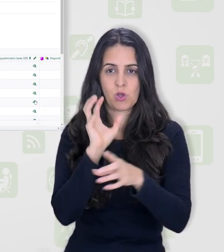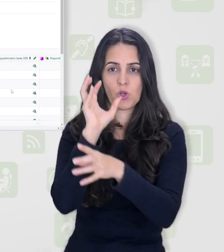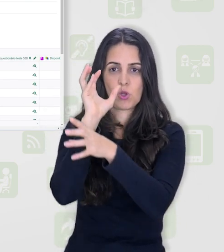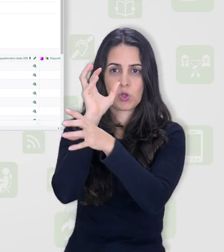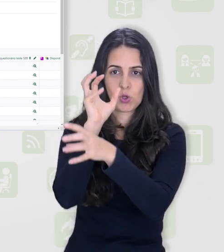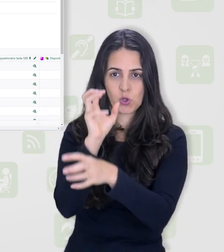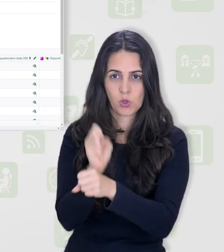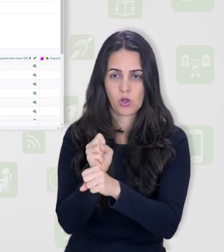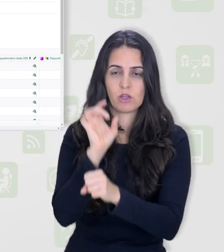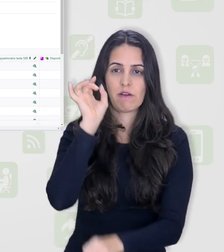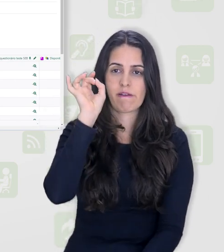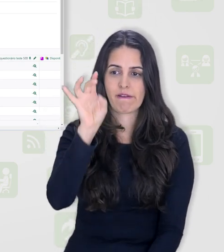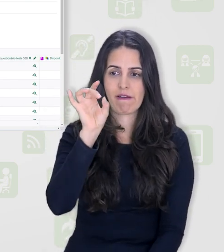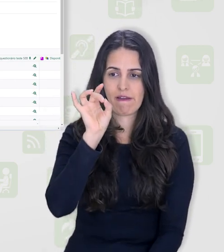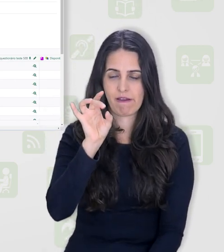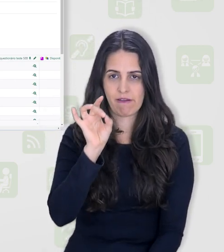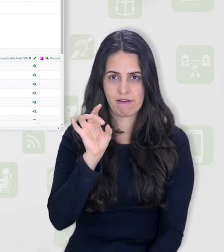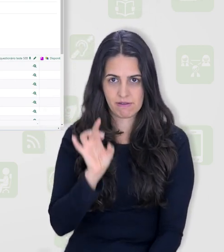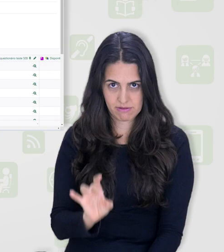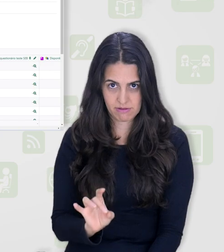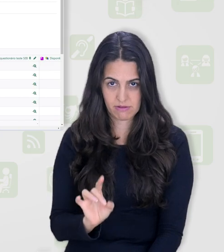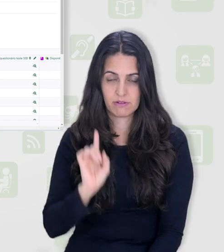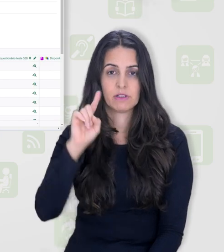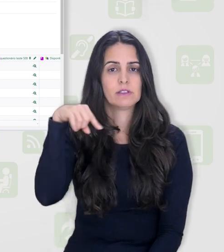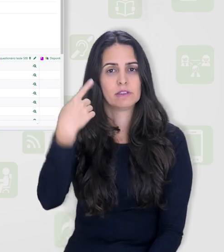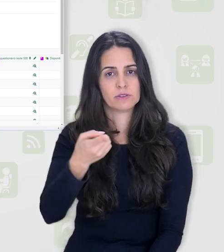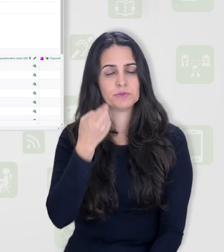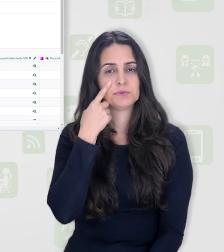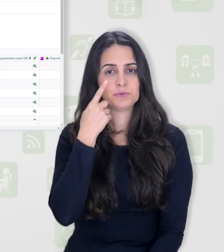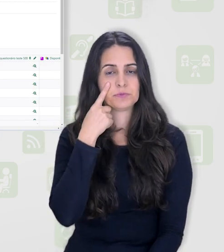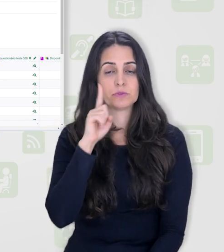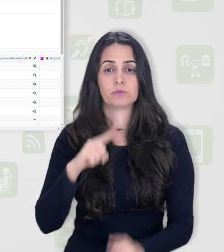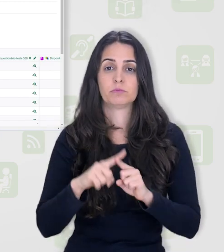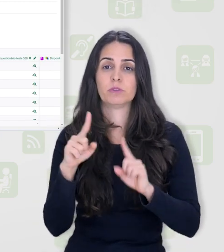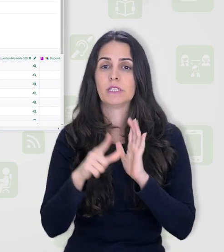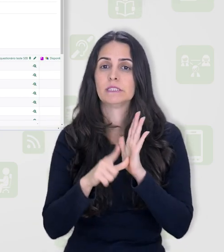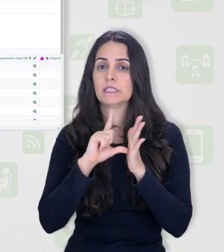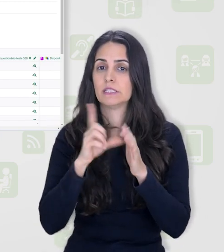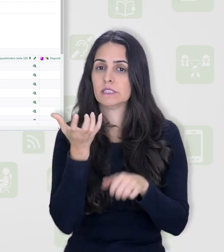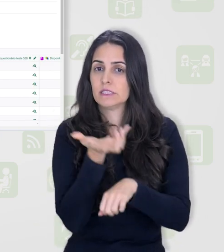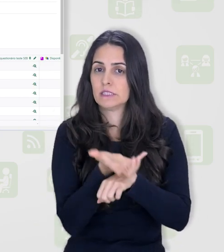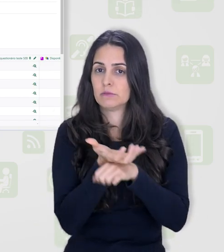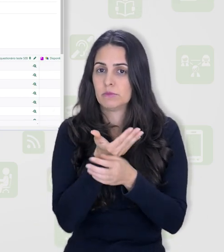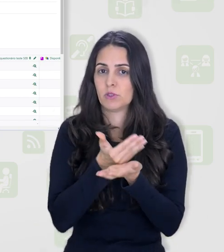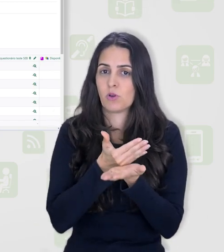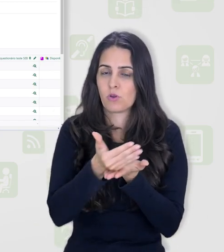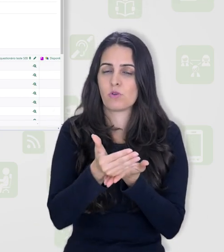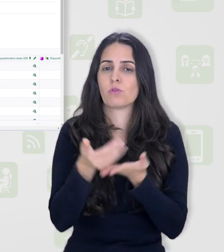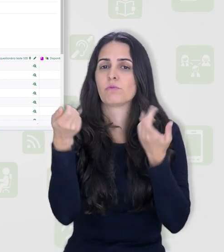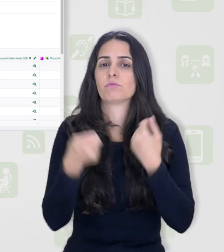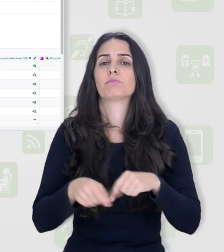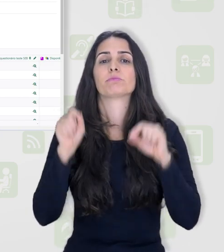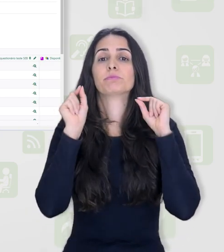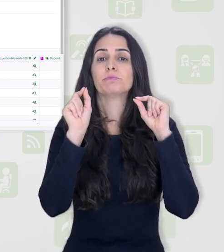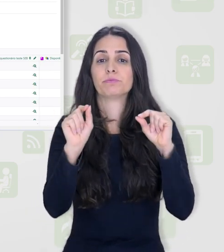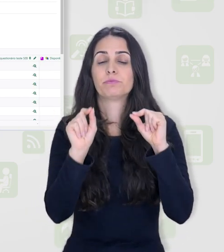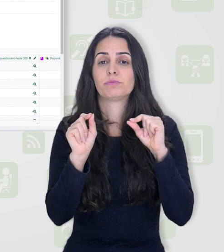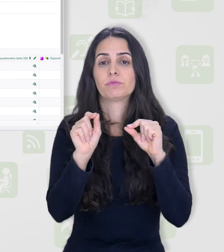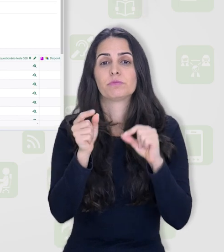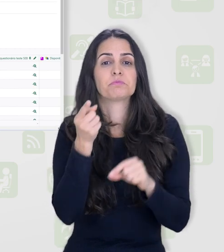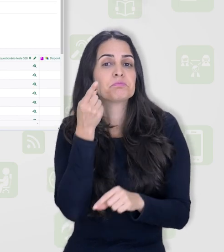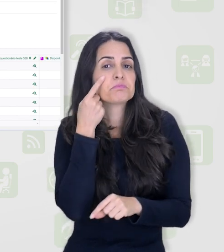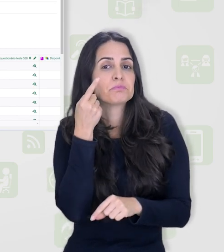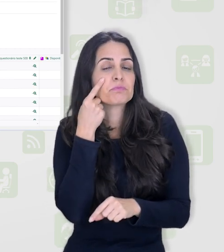a nota de cada aluno Mas isso é um passo posterior antes da disciplina começar é preciso então que a gente